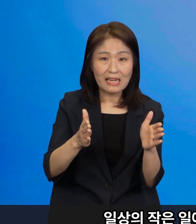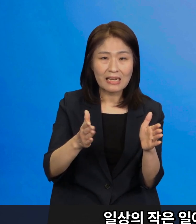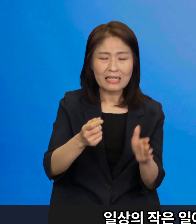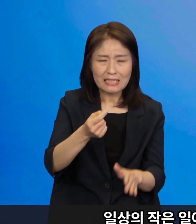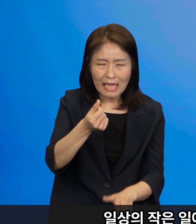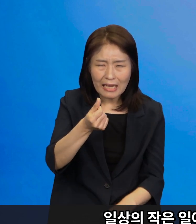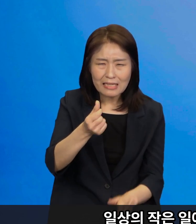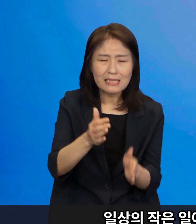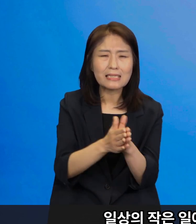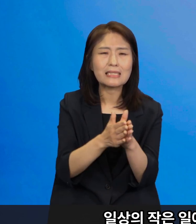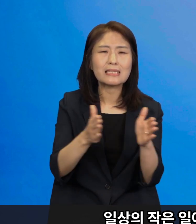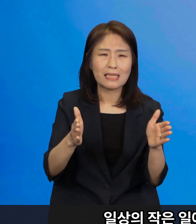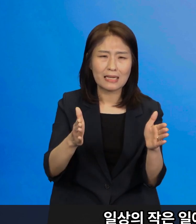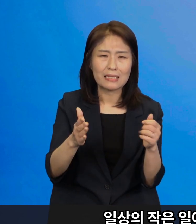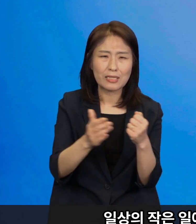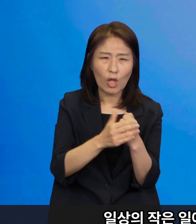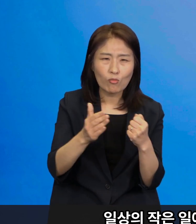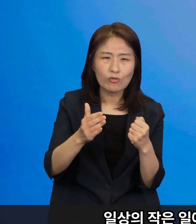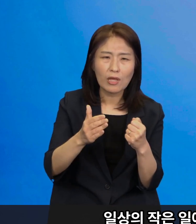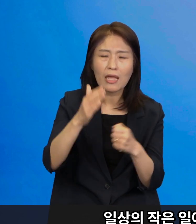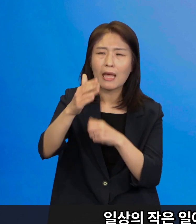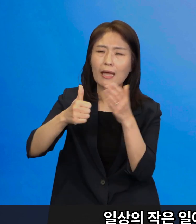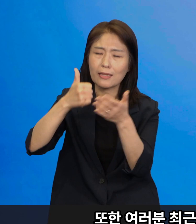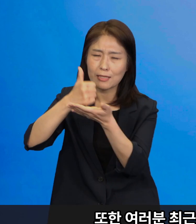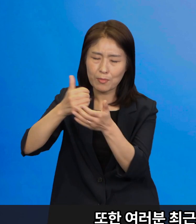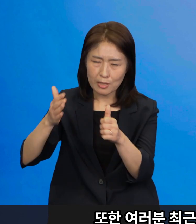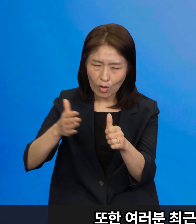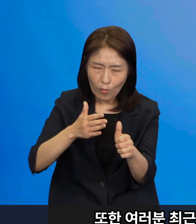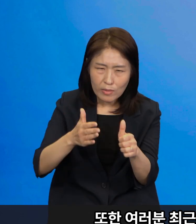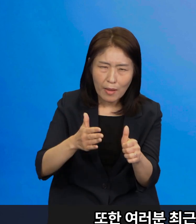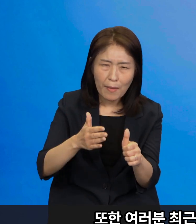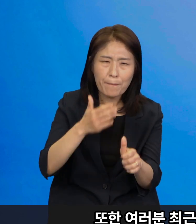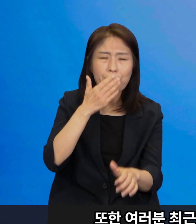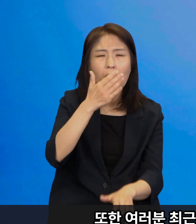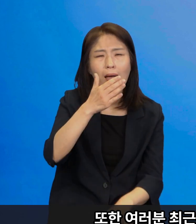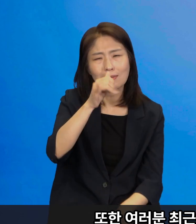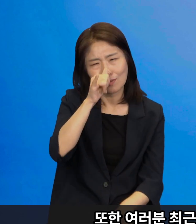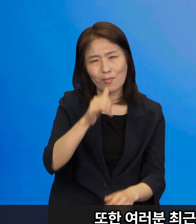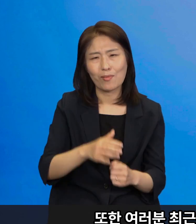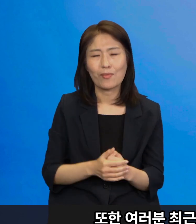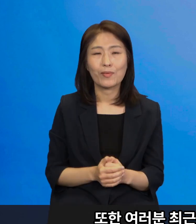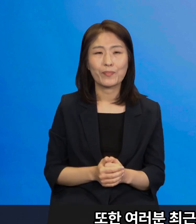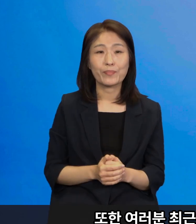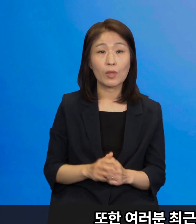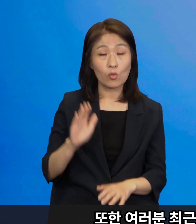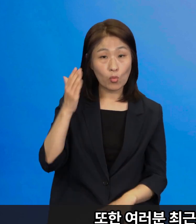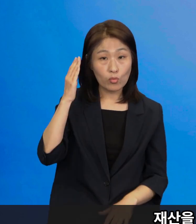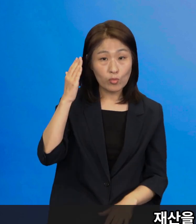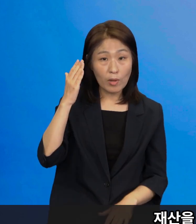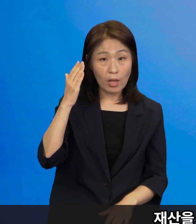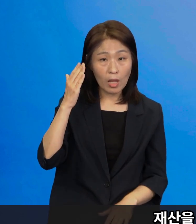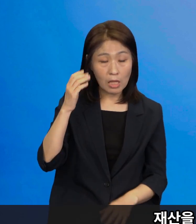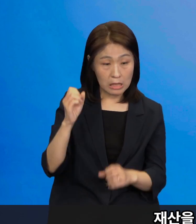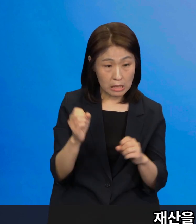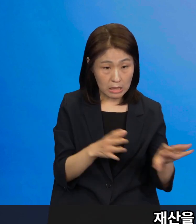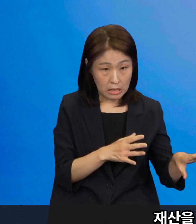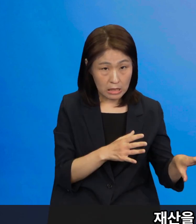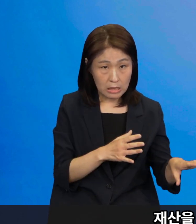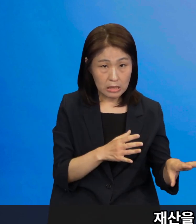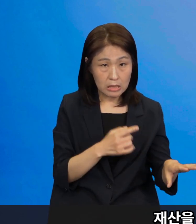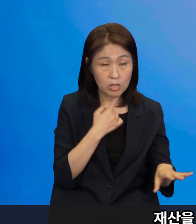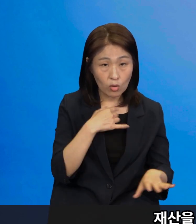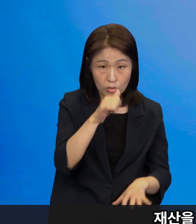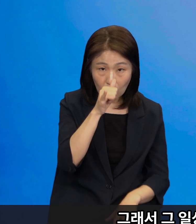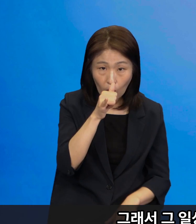작은 일에서 시작이 되었다는 거예요. 또한 여러분들 최근에 무엇을 잃어버리셨습니까? 재산을